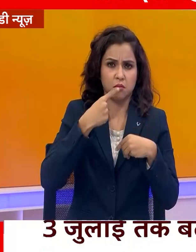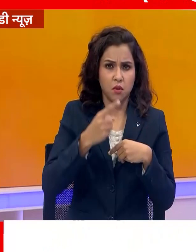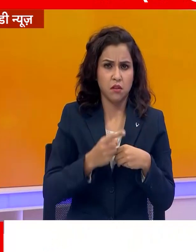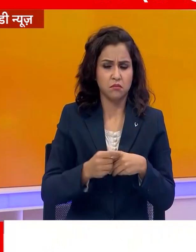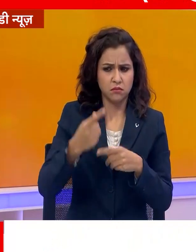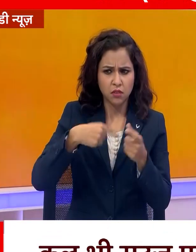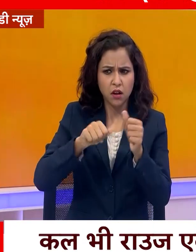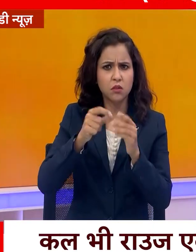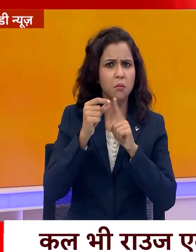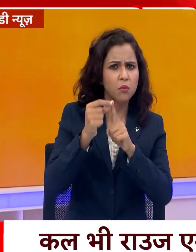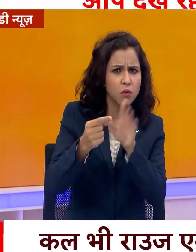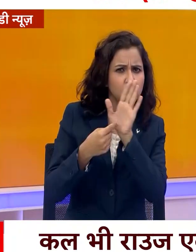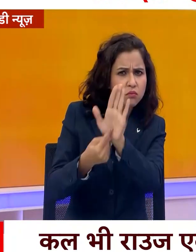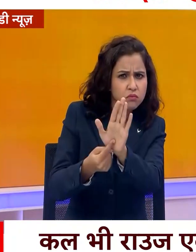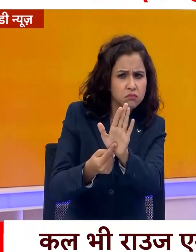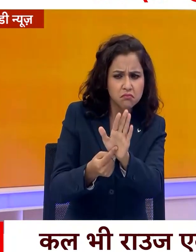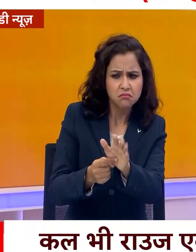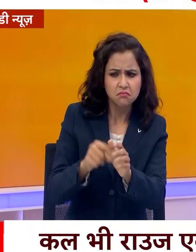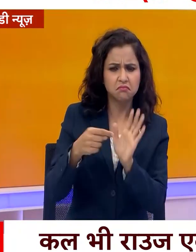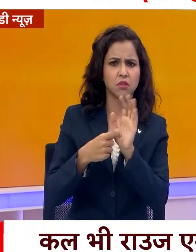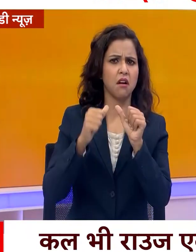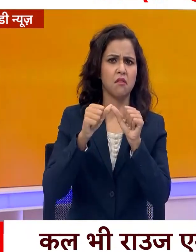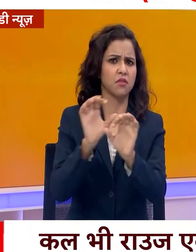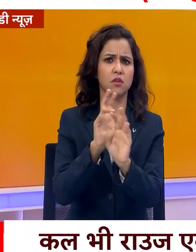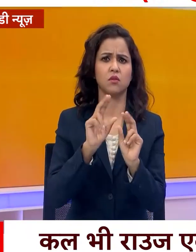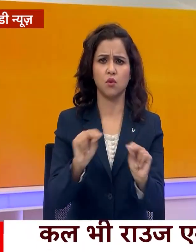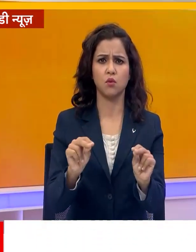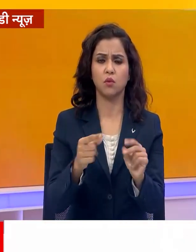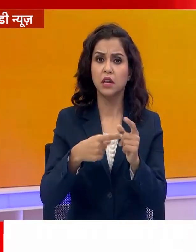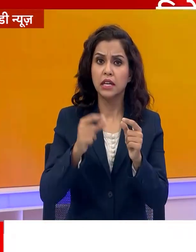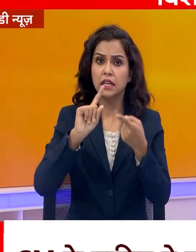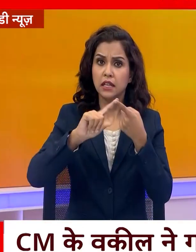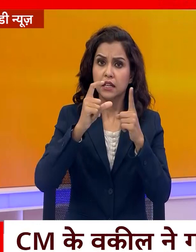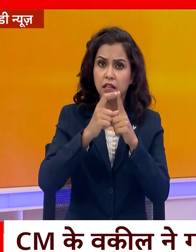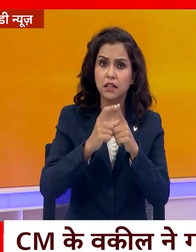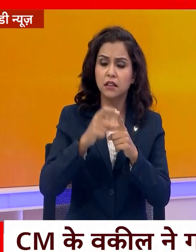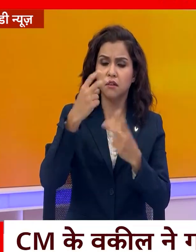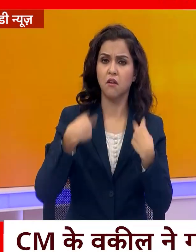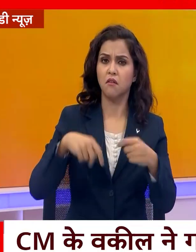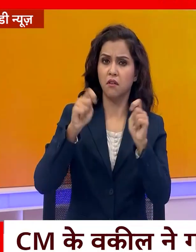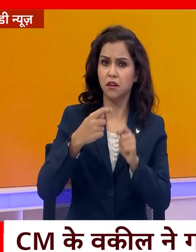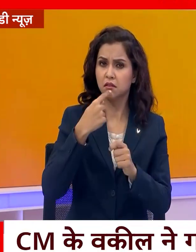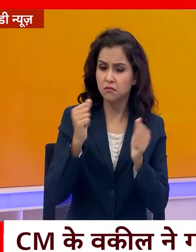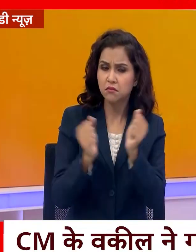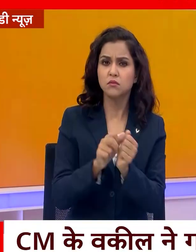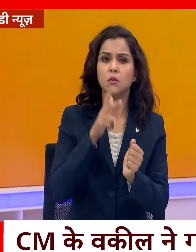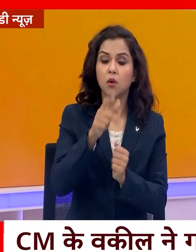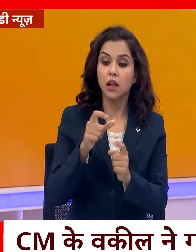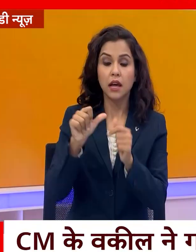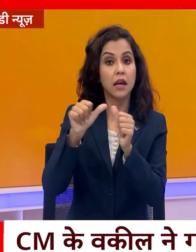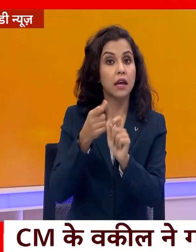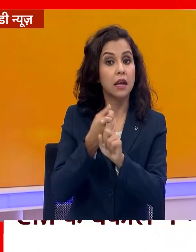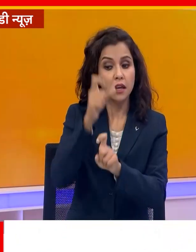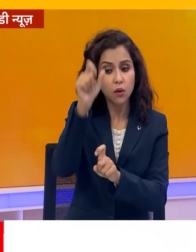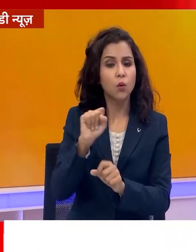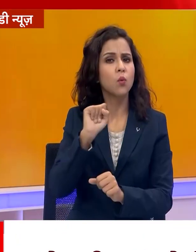बयानों पर सवाल नहीं खड़ा किया जा सकता है ईडी के व वकील ने साथ ही कहा कि केजरीवाल के वकील अपने दलीलों के